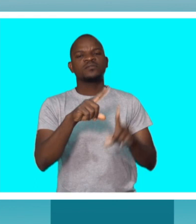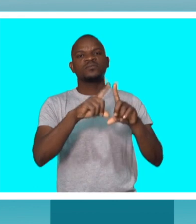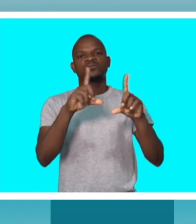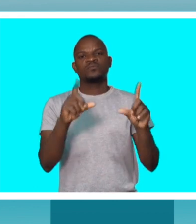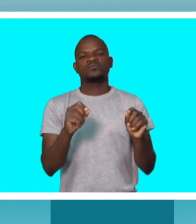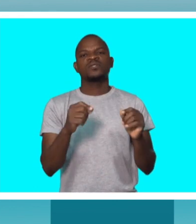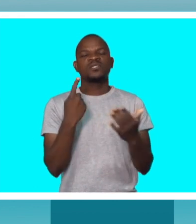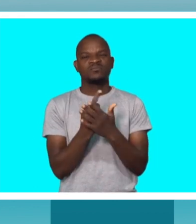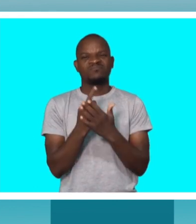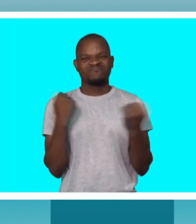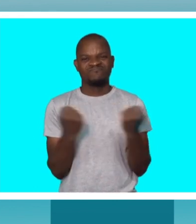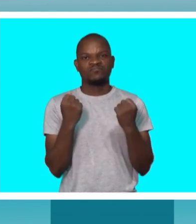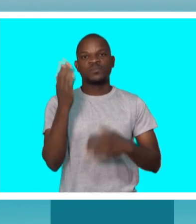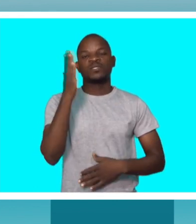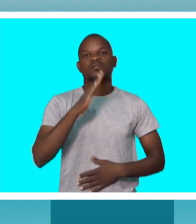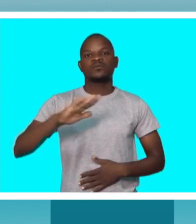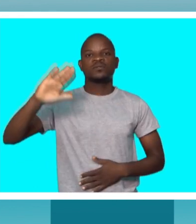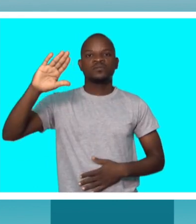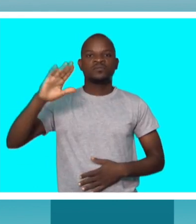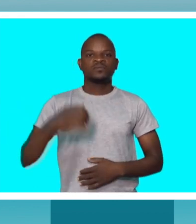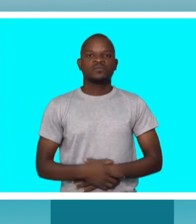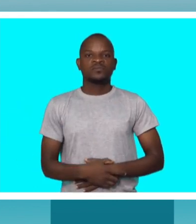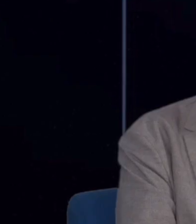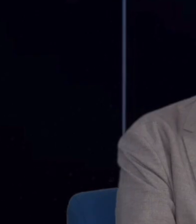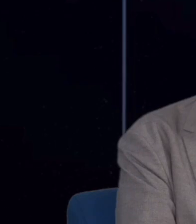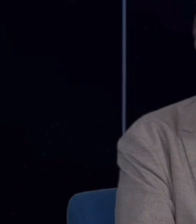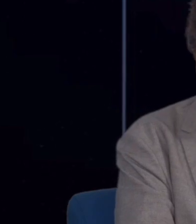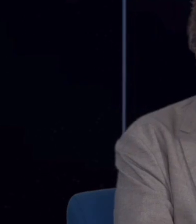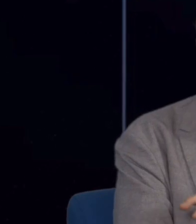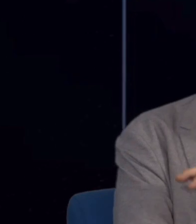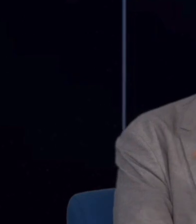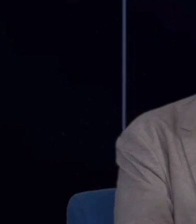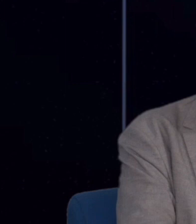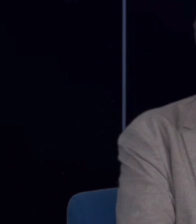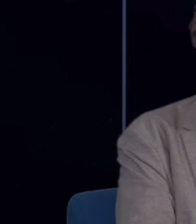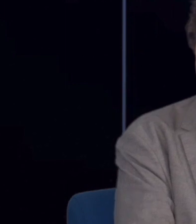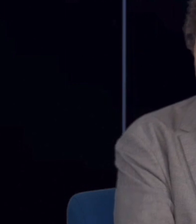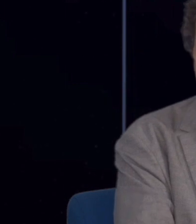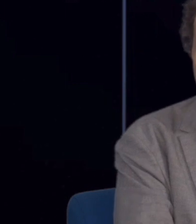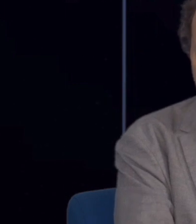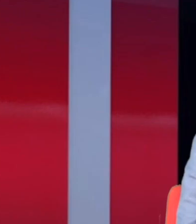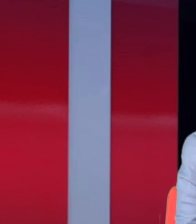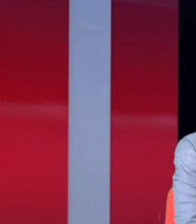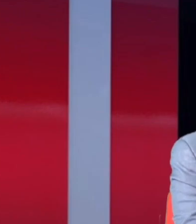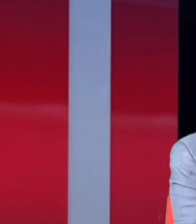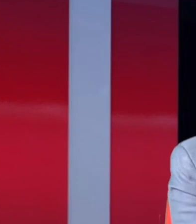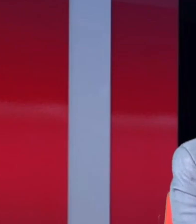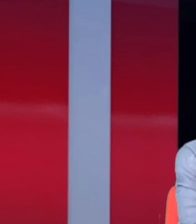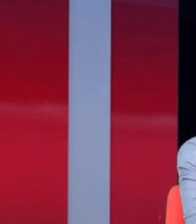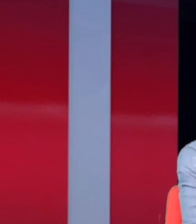analisem as políticas inclusivas. É preciso olhar para esta questão como sendo emergência nacional.